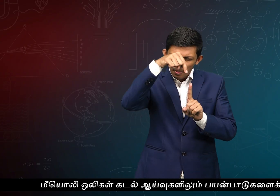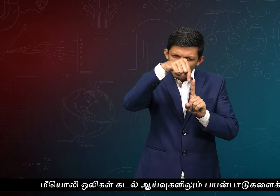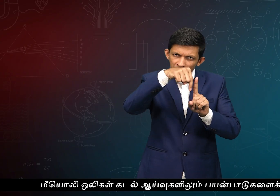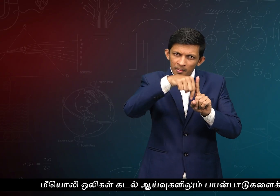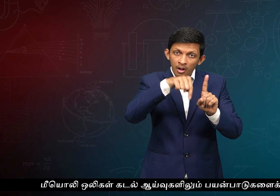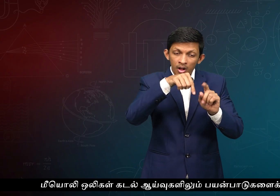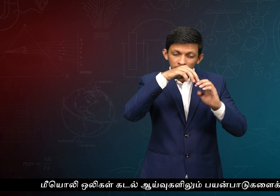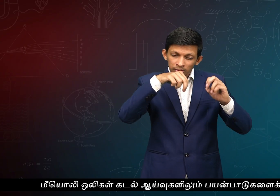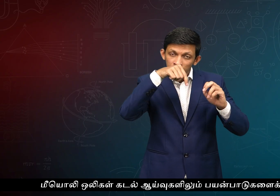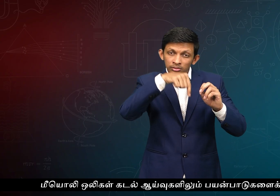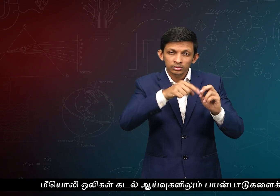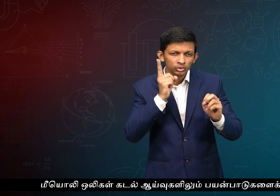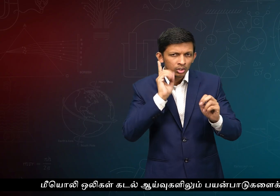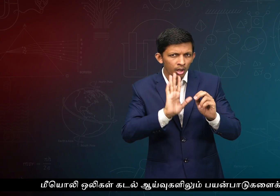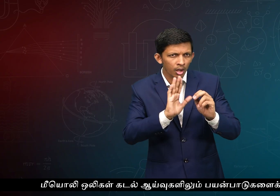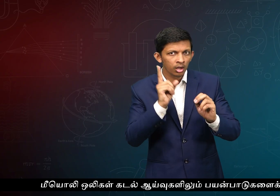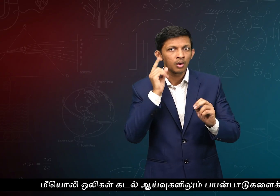பயன்பாடுகளை கொண்டுள்ளன.